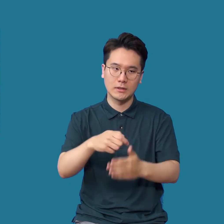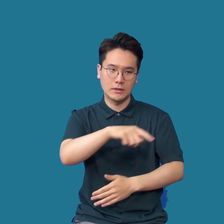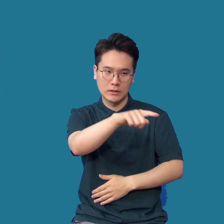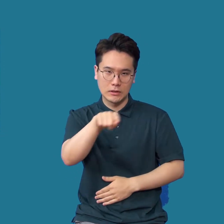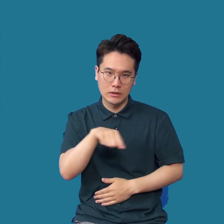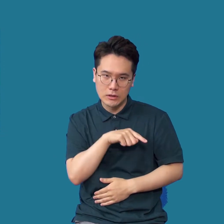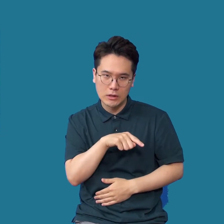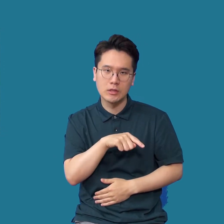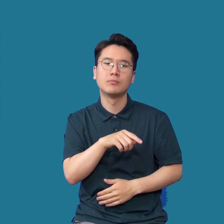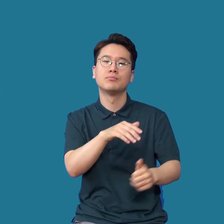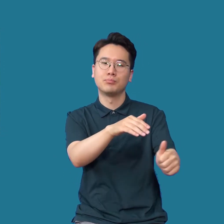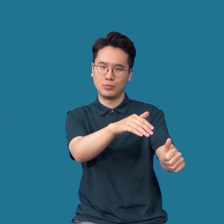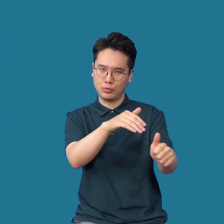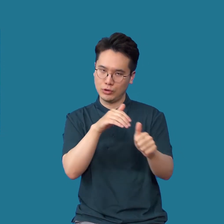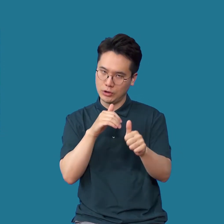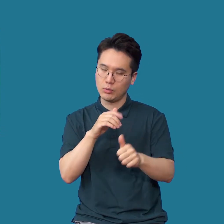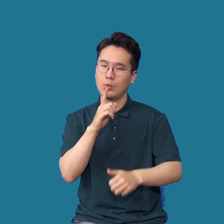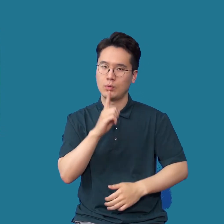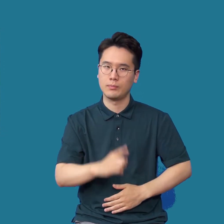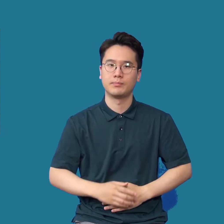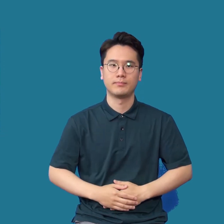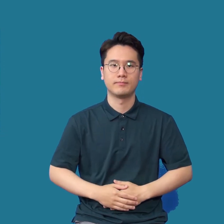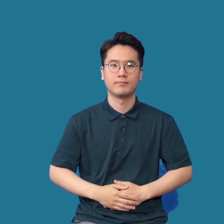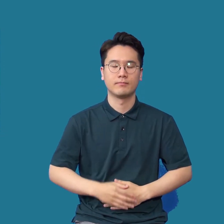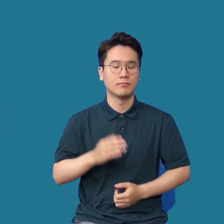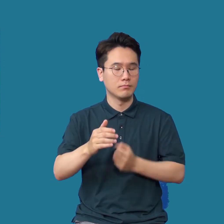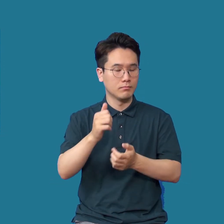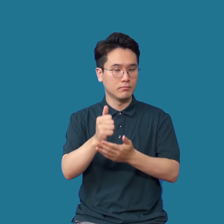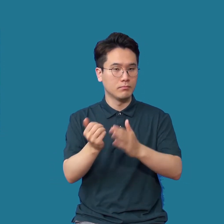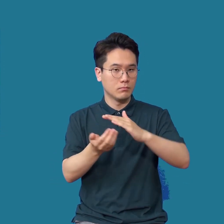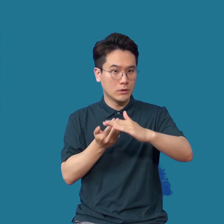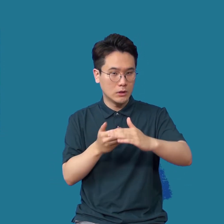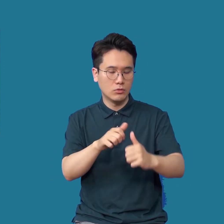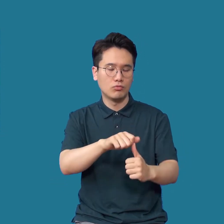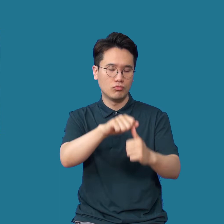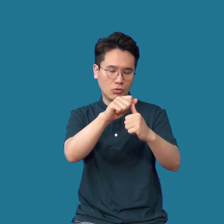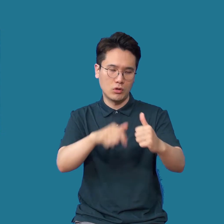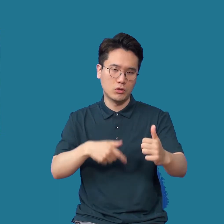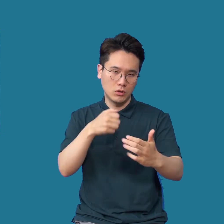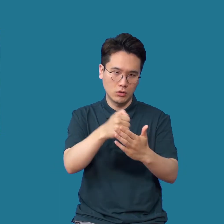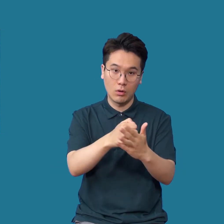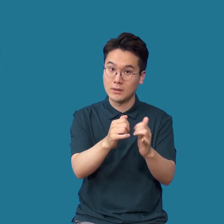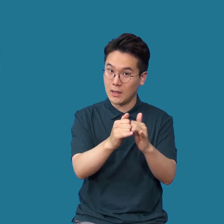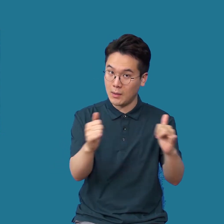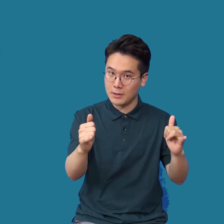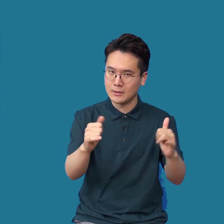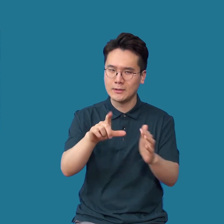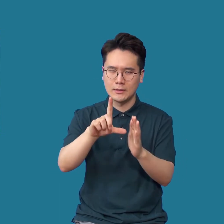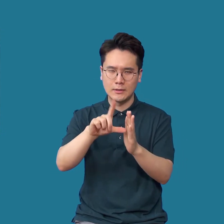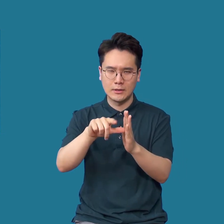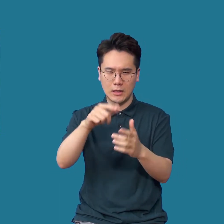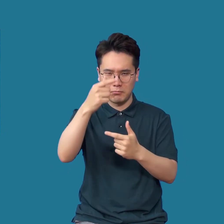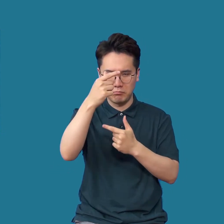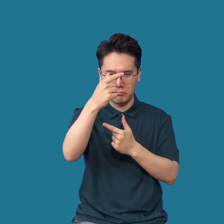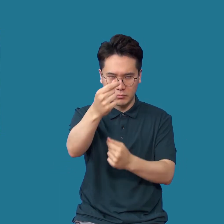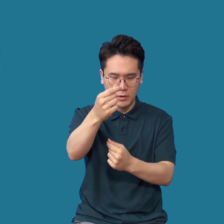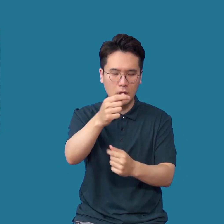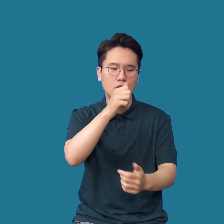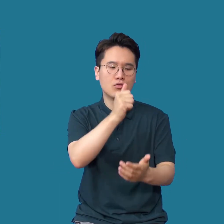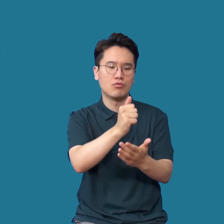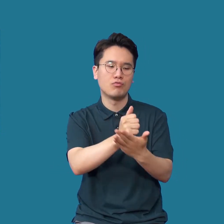했습니다. 하나님은 미리 구원을 예정한 사람을 때가 되면 죄악의